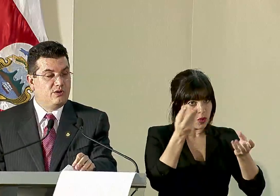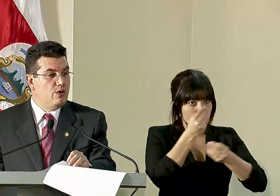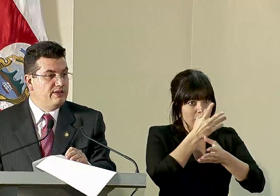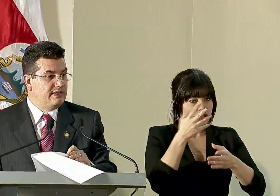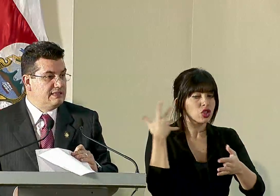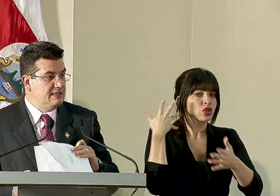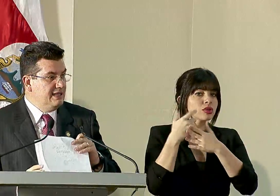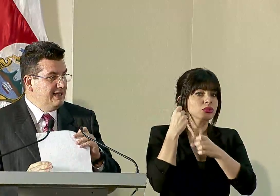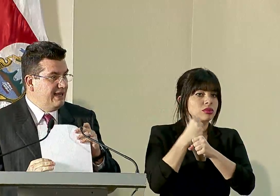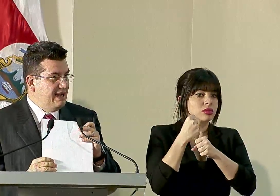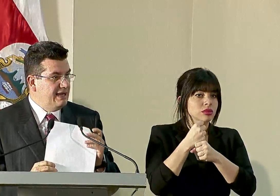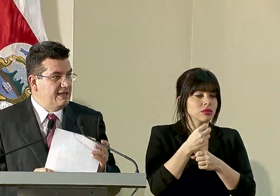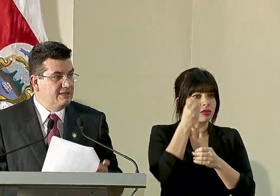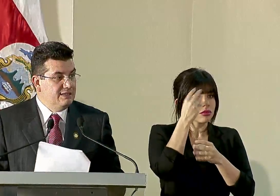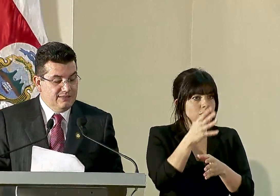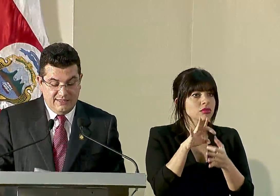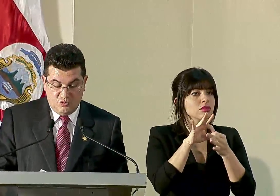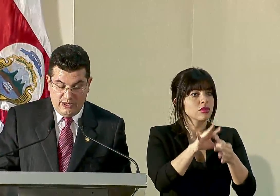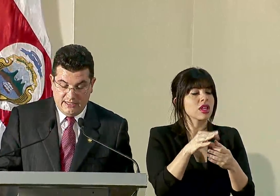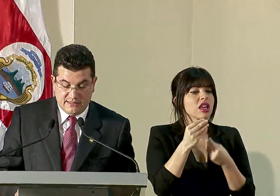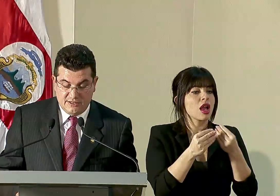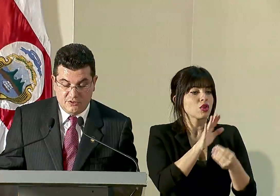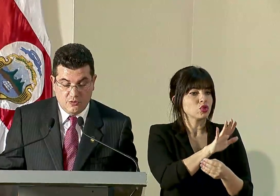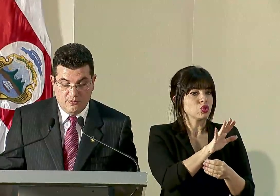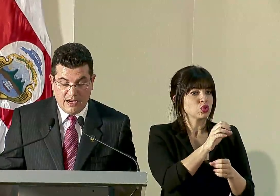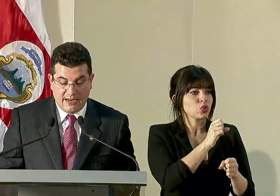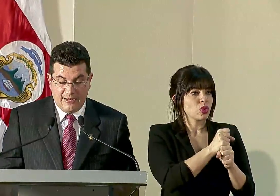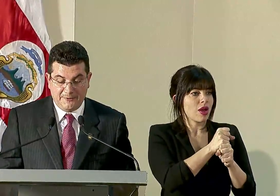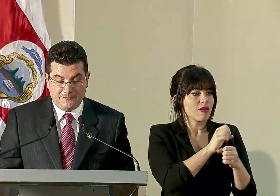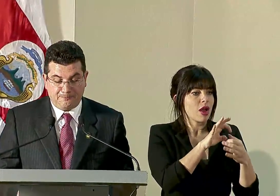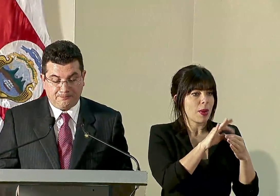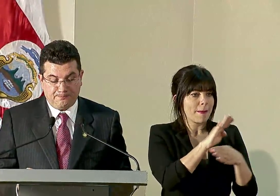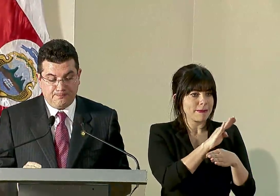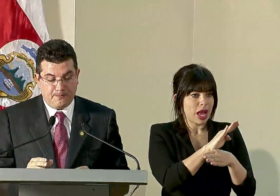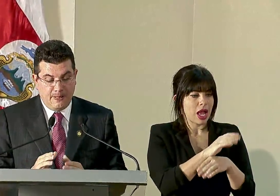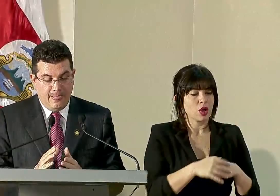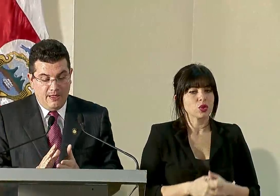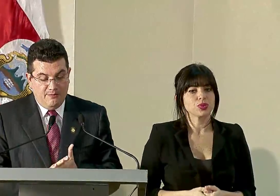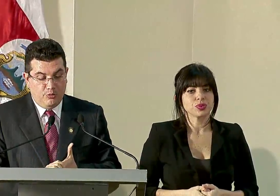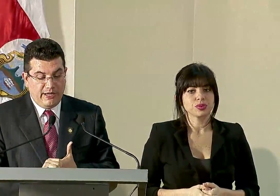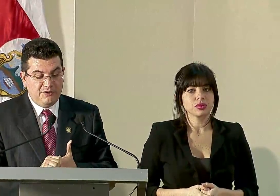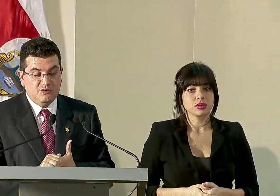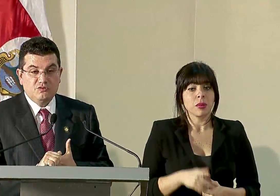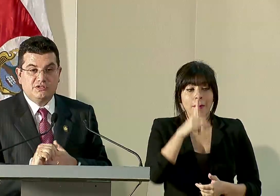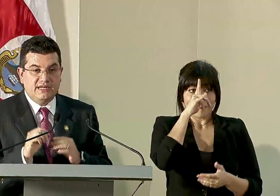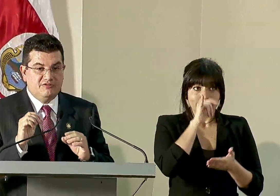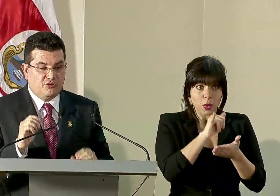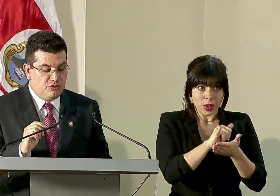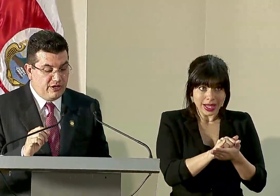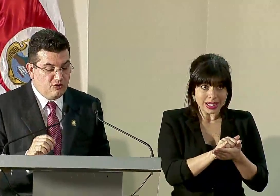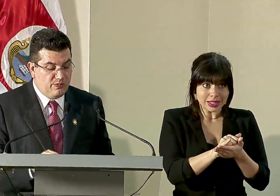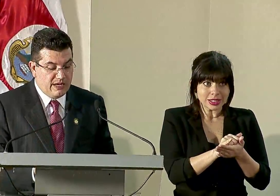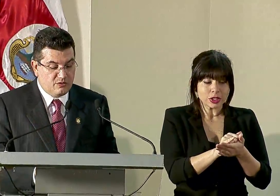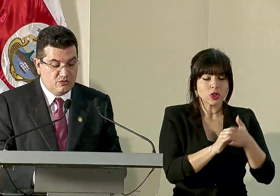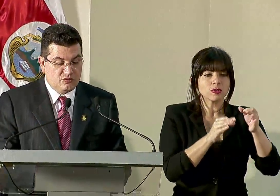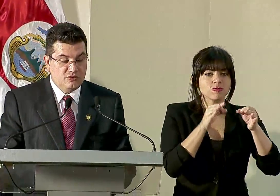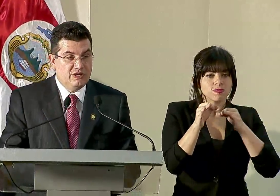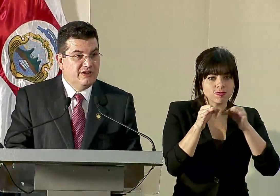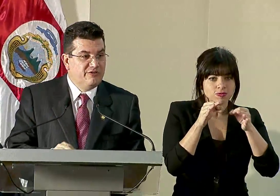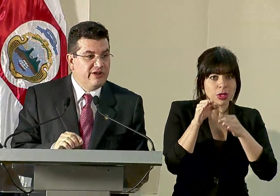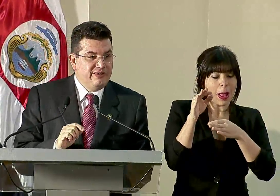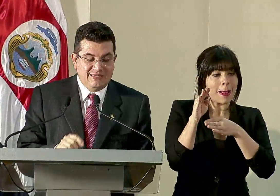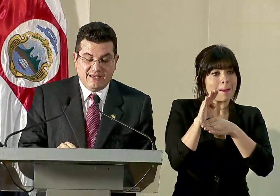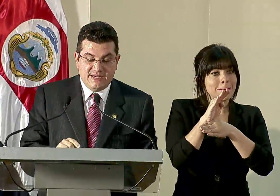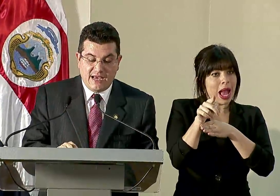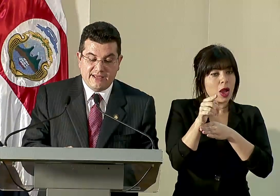rendición de cuentas que hagan de su ejercicio bancario. Por ello, se le instruye a los bancos